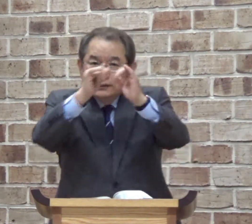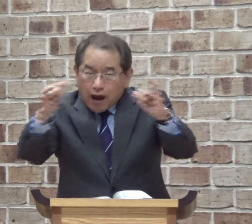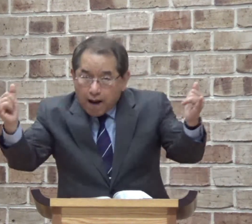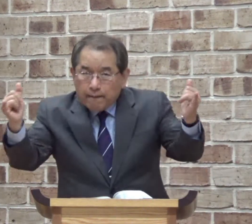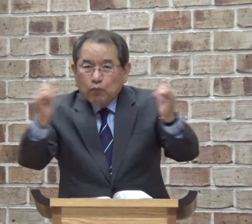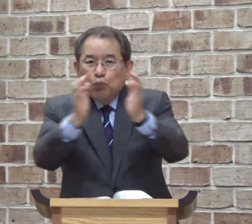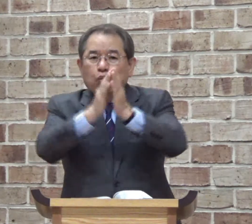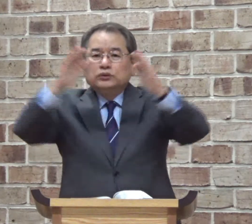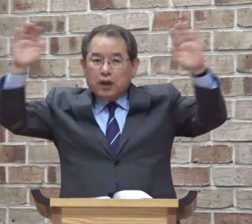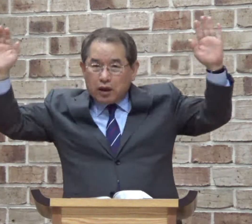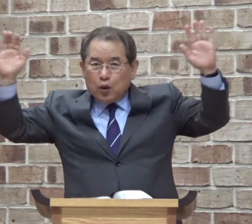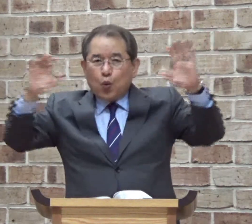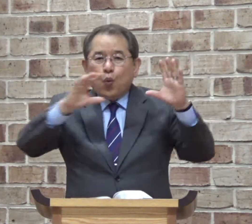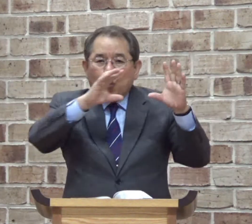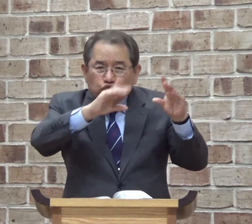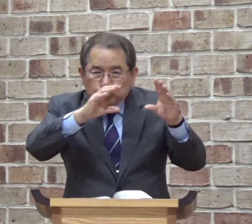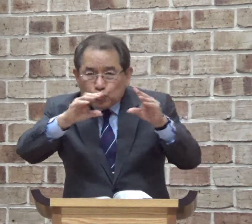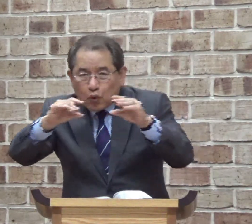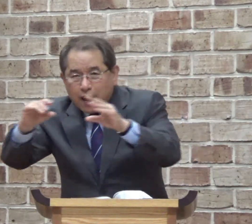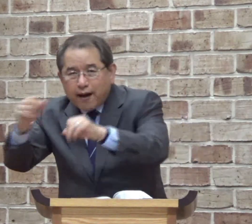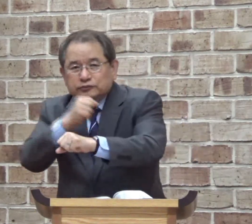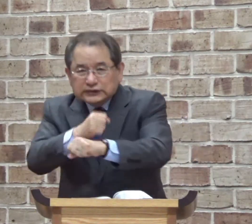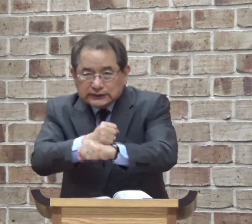모든 사람보다 더 하더라.